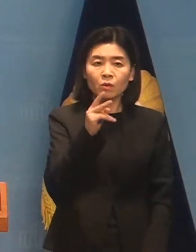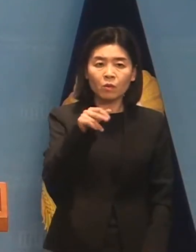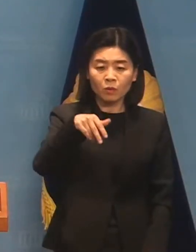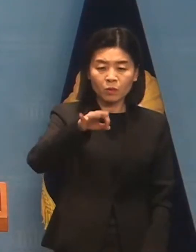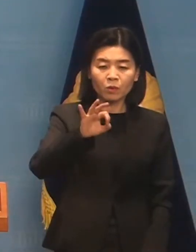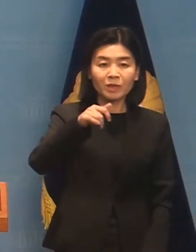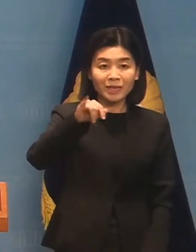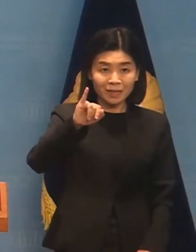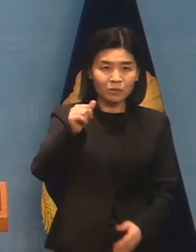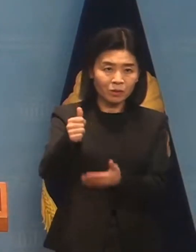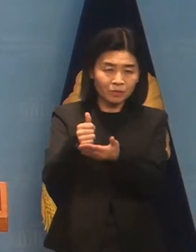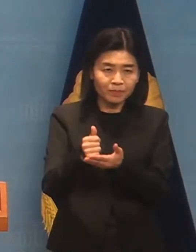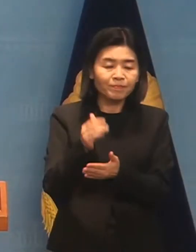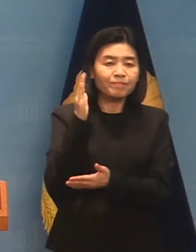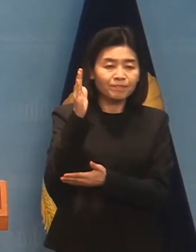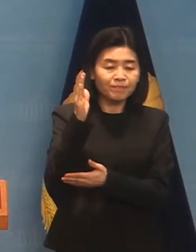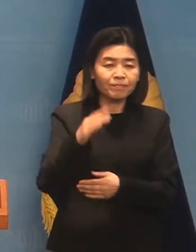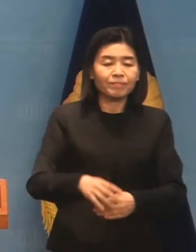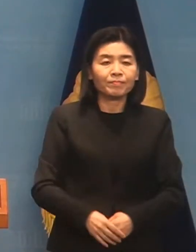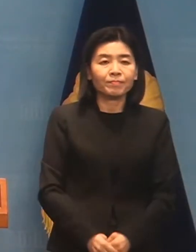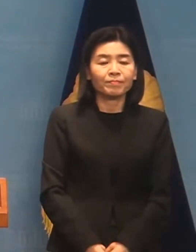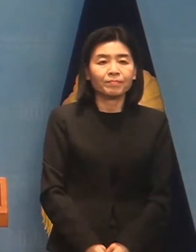해주시겠습니다.